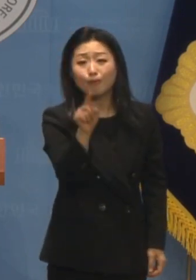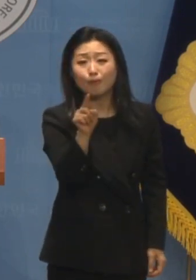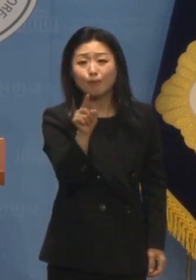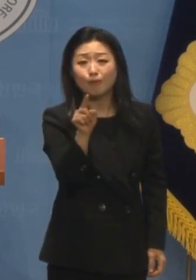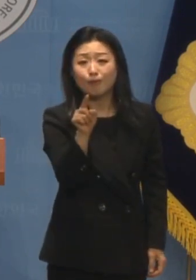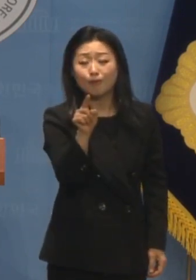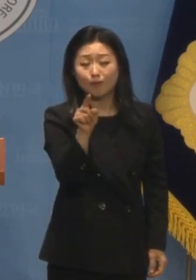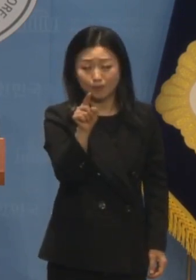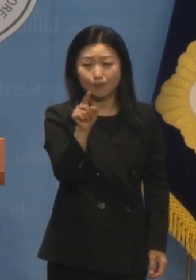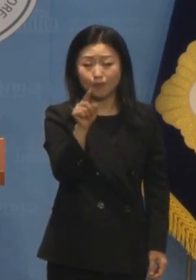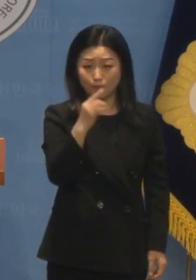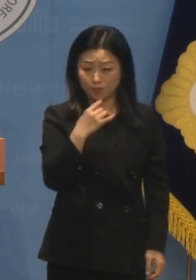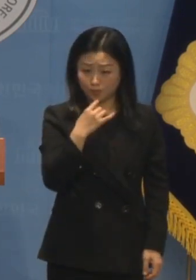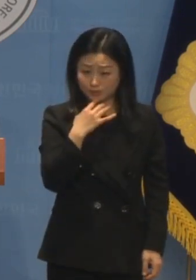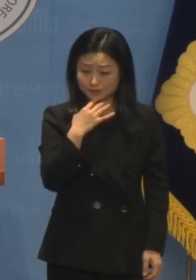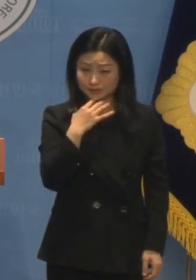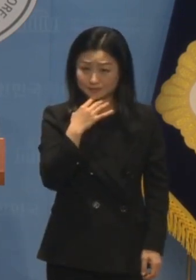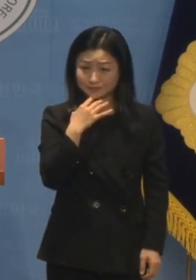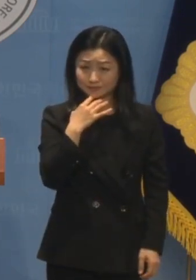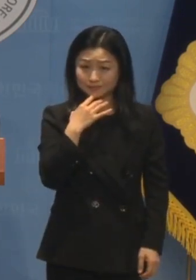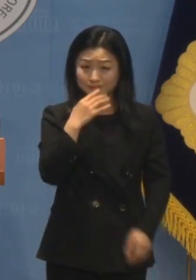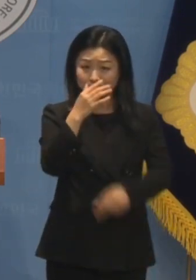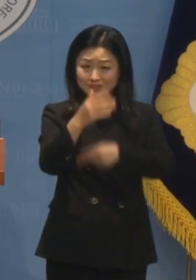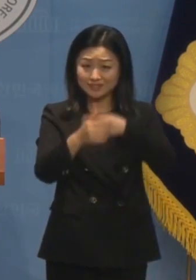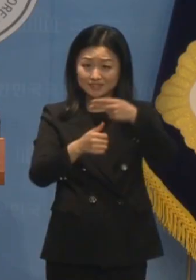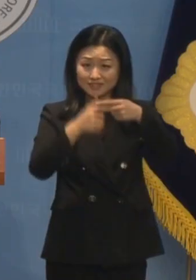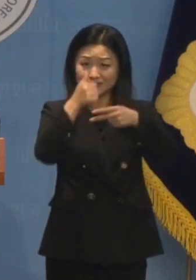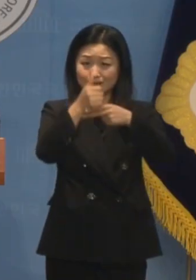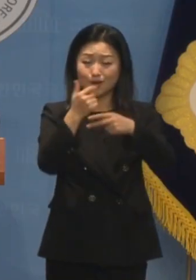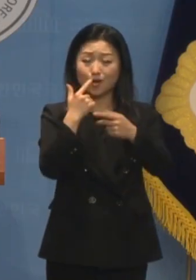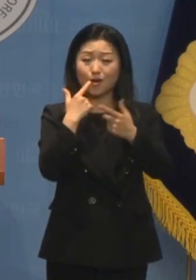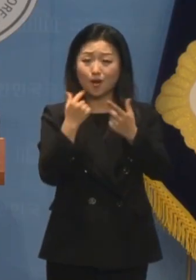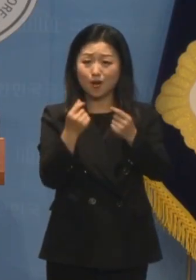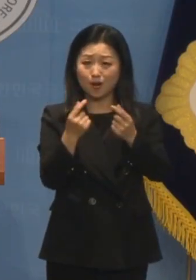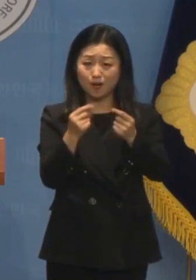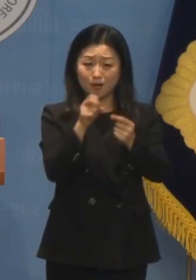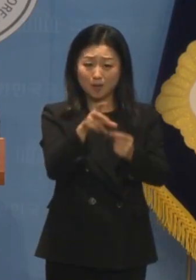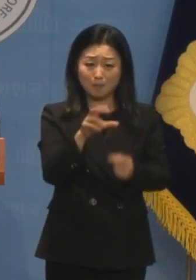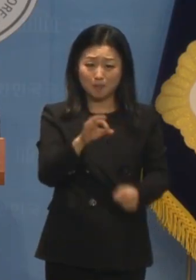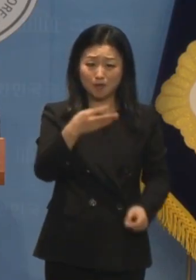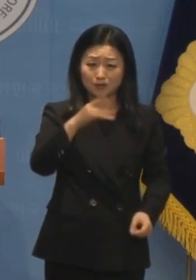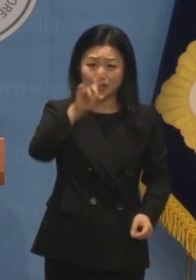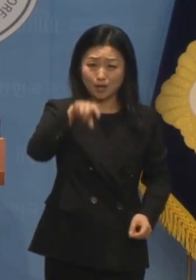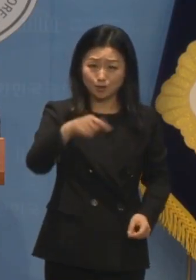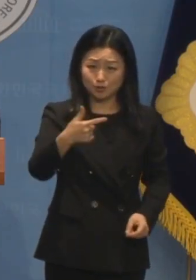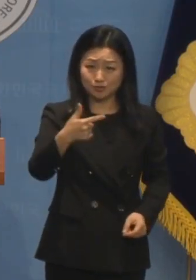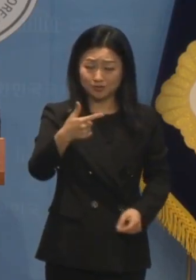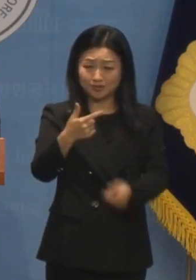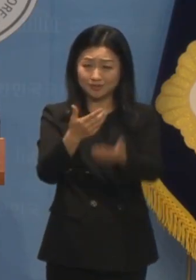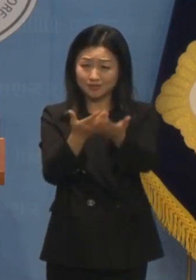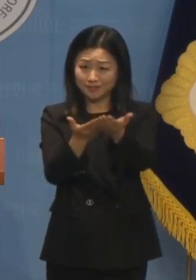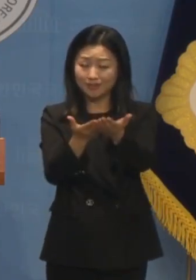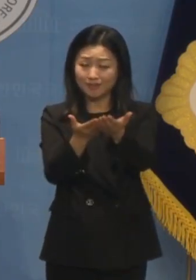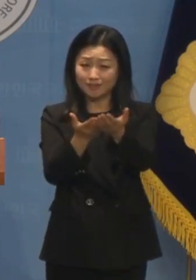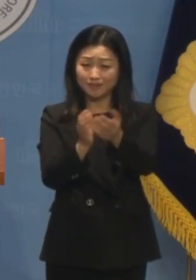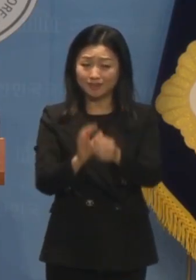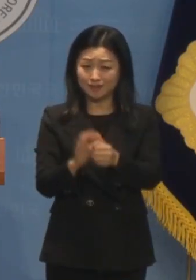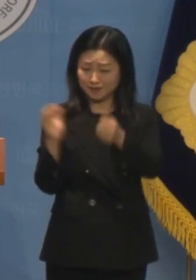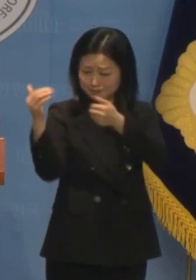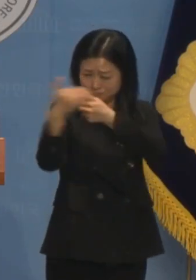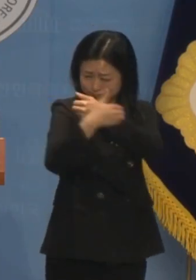것입니까 오직 신성불가침 명균 쏙 빼놓은 대통령실의 강력 법적